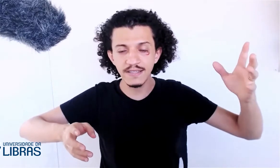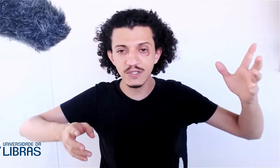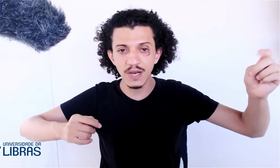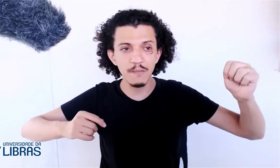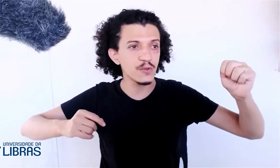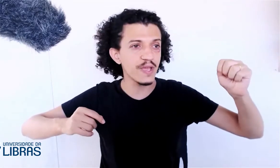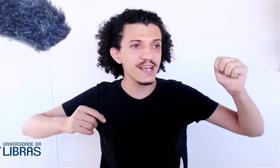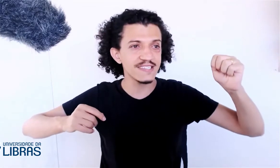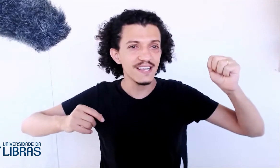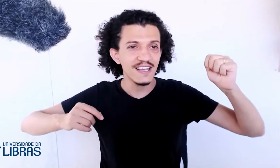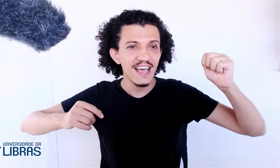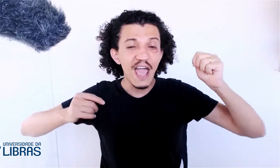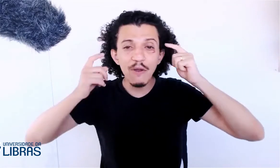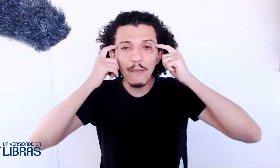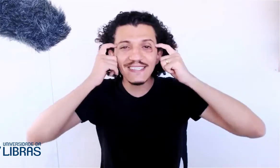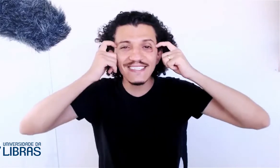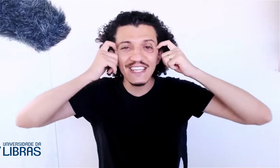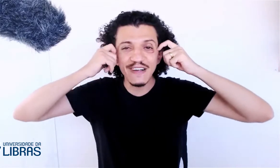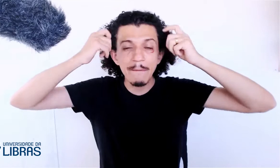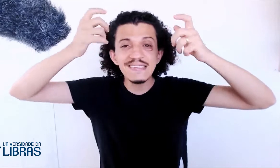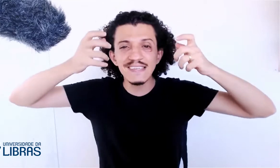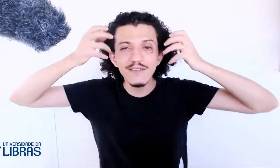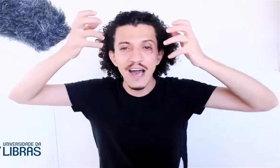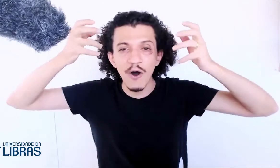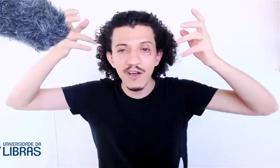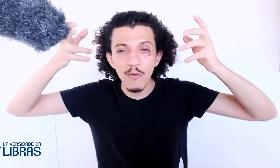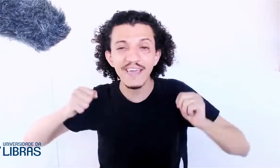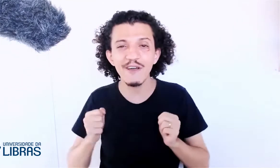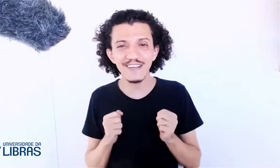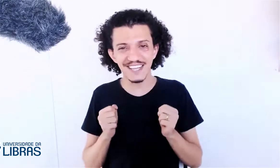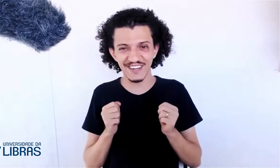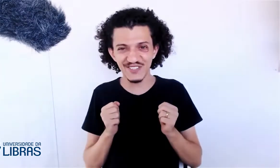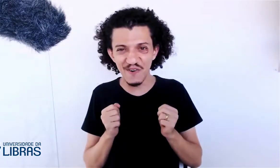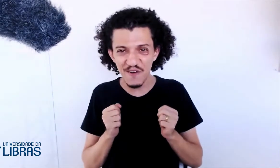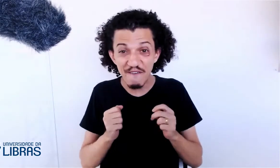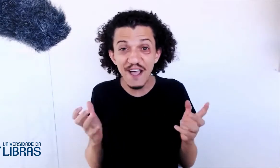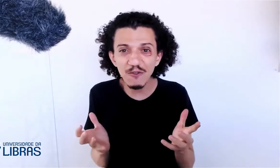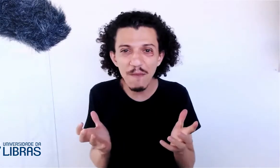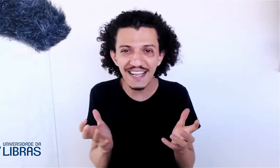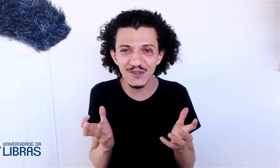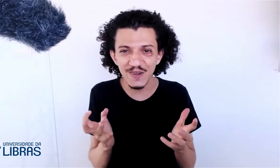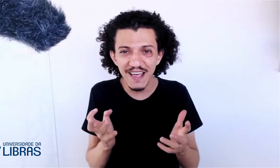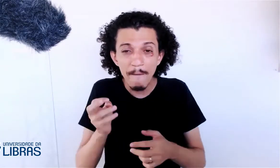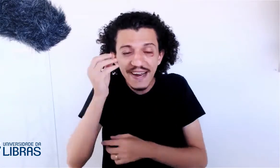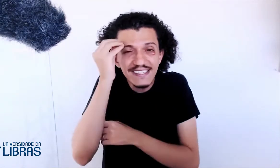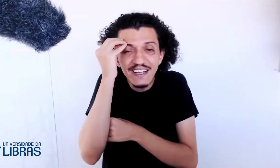texto ali em português, eu não precisei de ficar pensando na hora como é que eu ia fazer a tradução. Foi automático. Parecia que eu